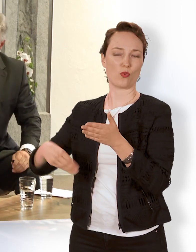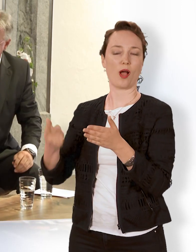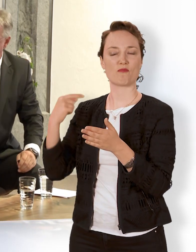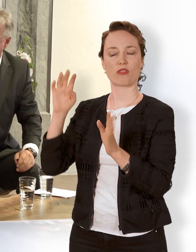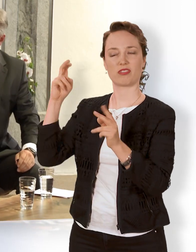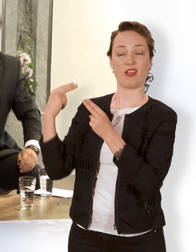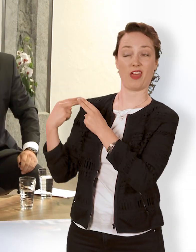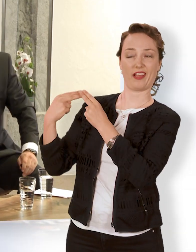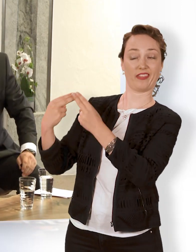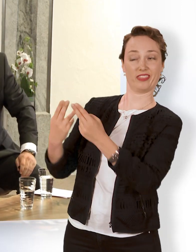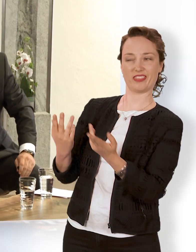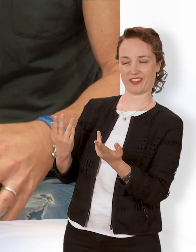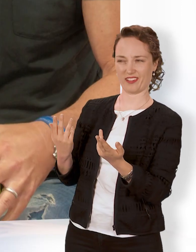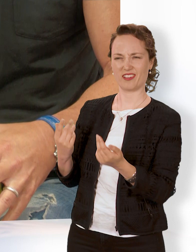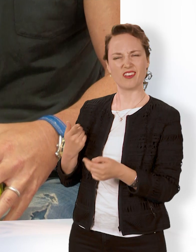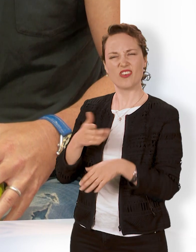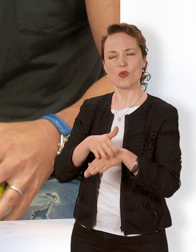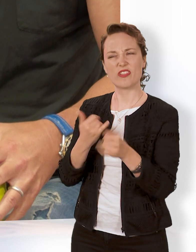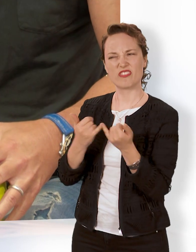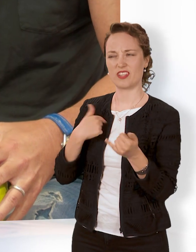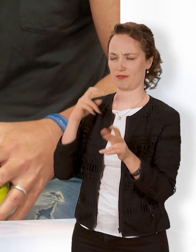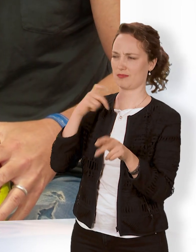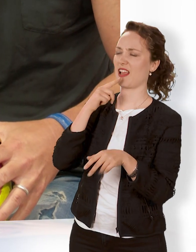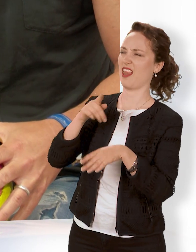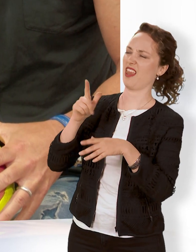Sternkopf. Wie fühlt sich das an, wenn man als Legende angesprochen wird?